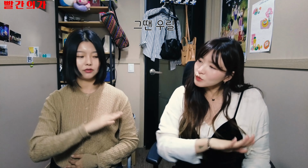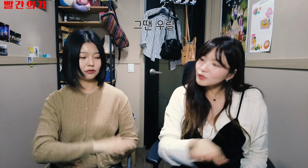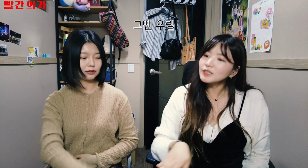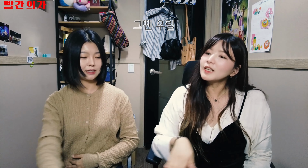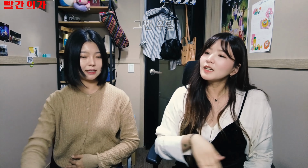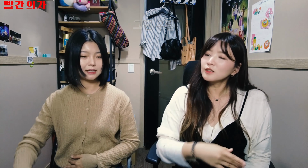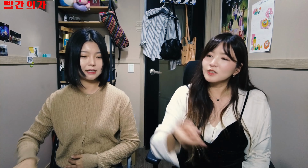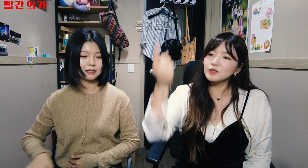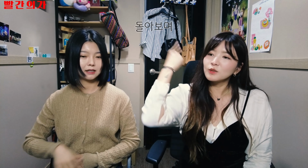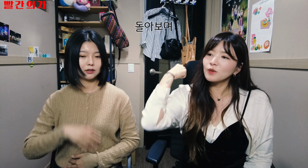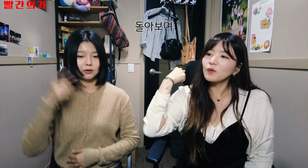우리 그치